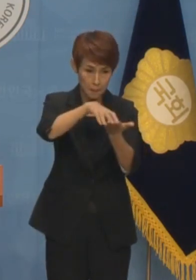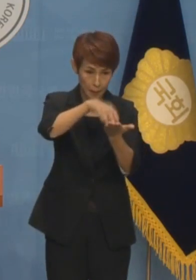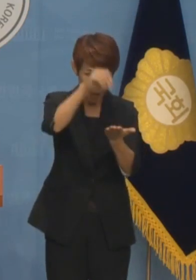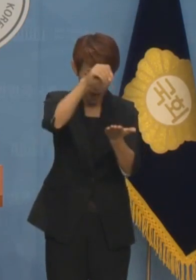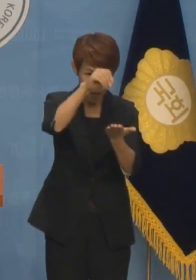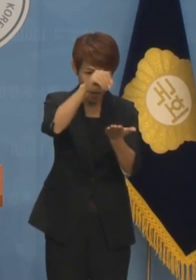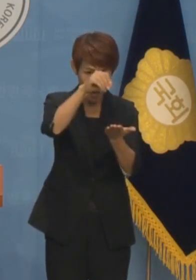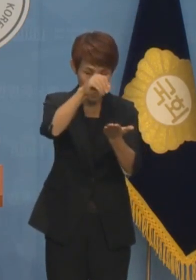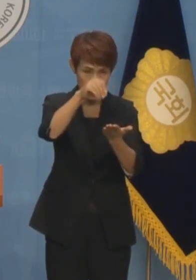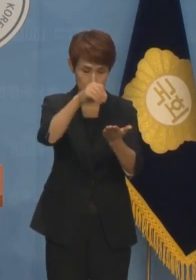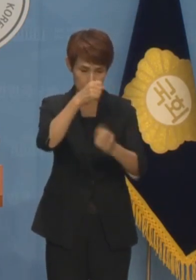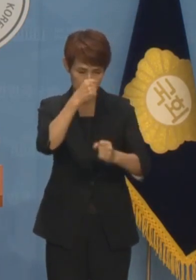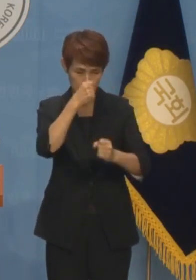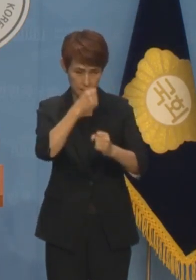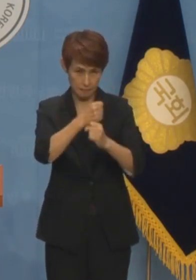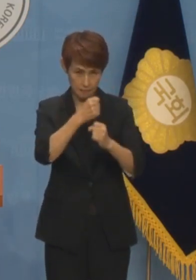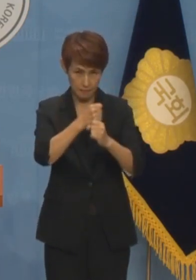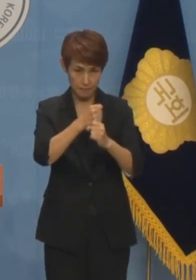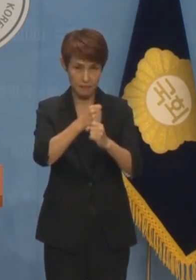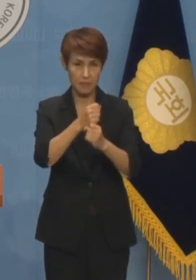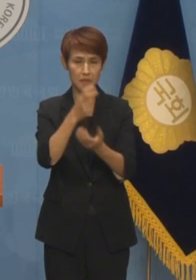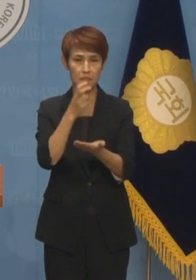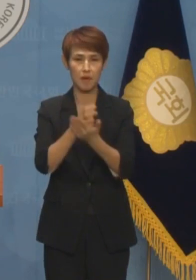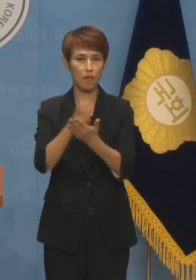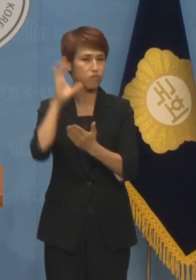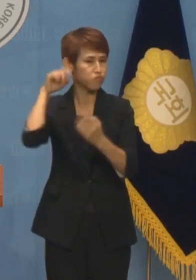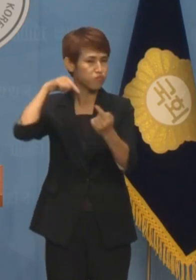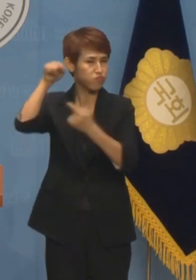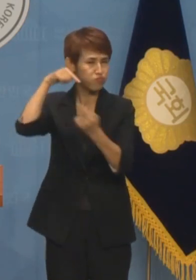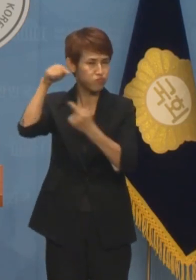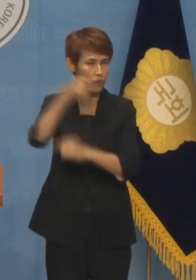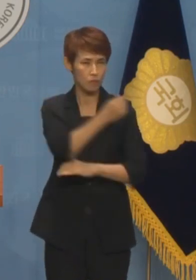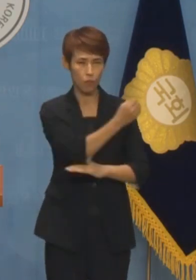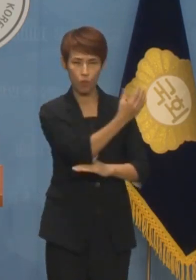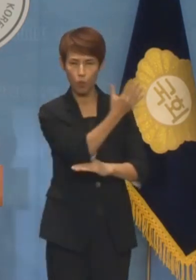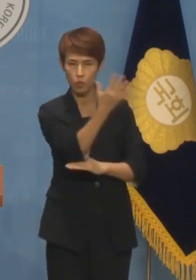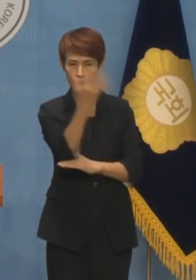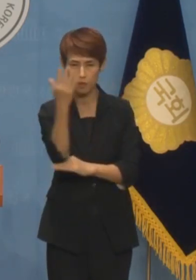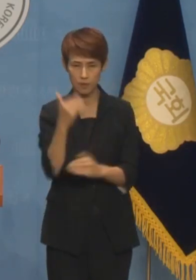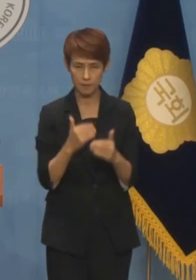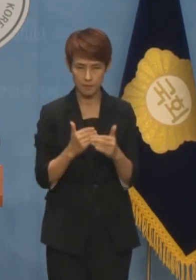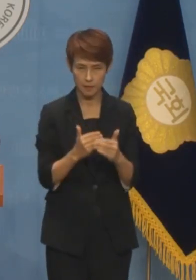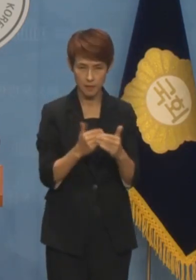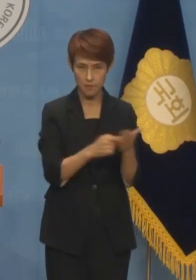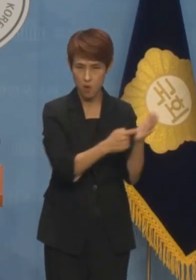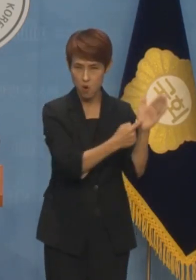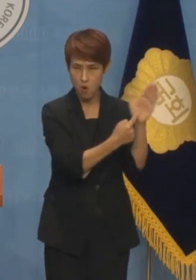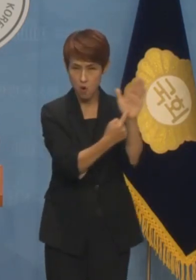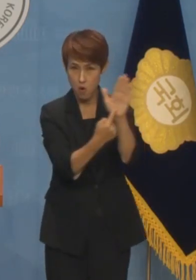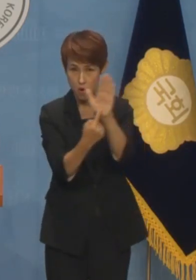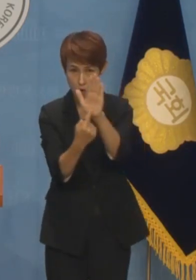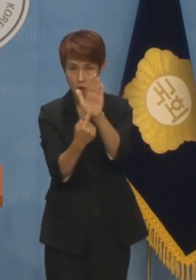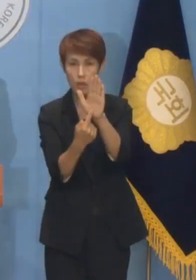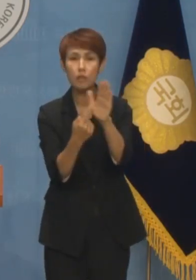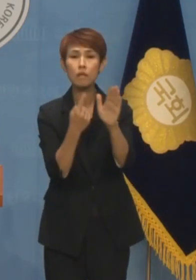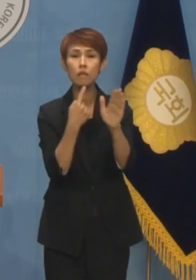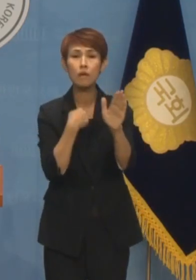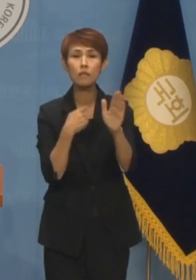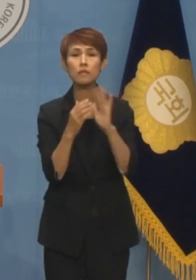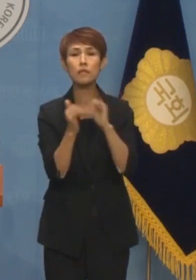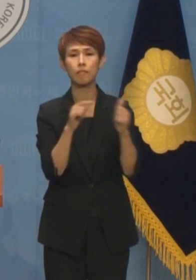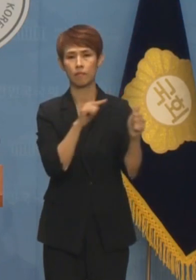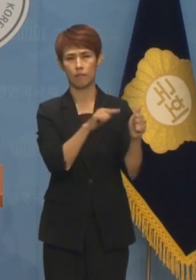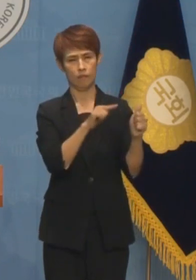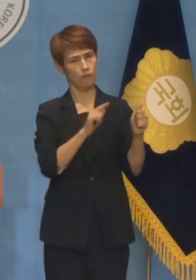기획 제작하고 입법 청문의 지부터 보도까지 잘 짜여진 각본을 주도하였다